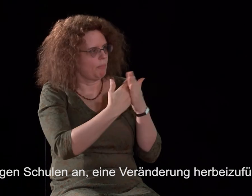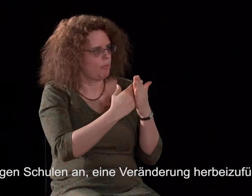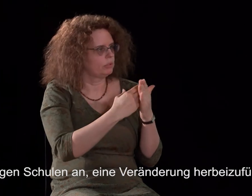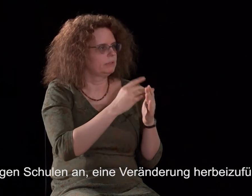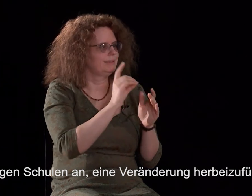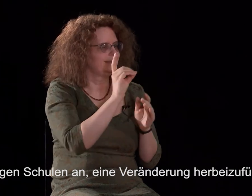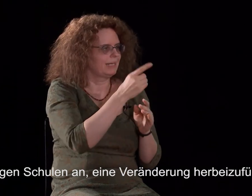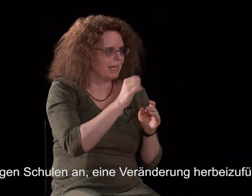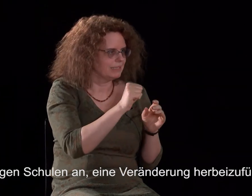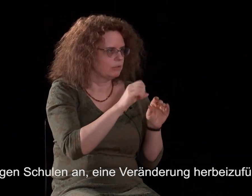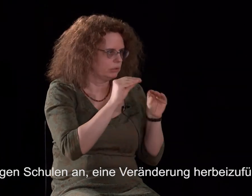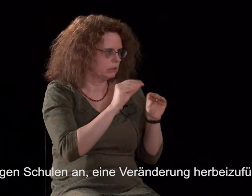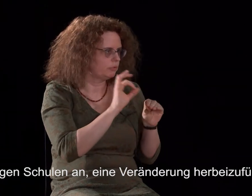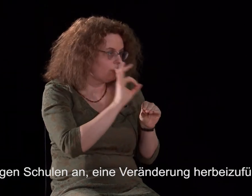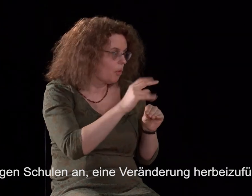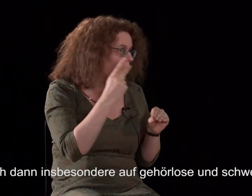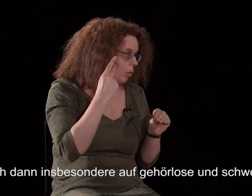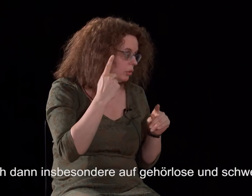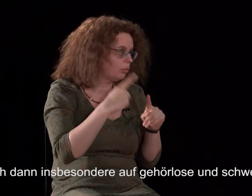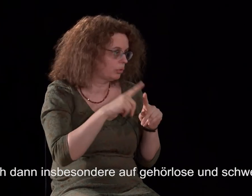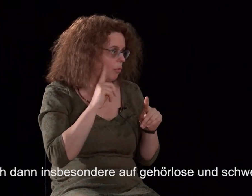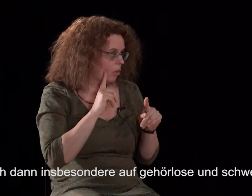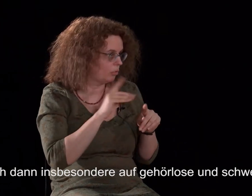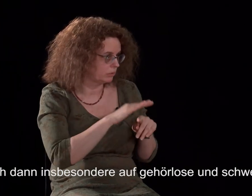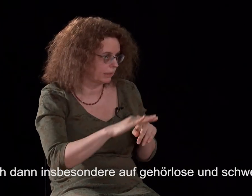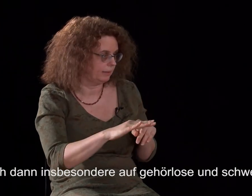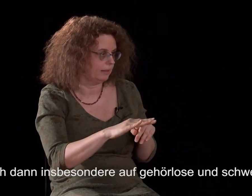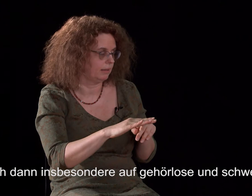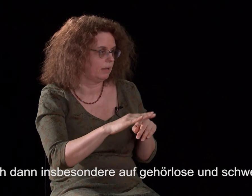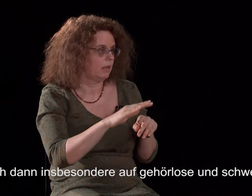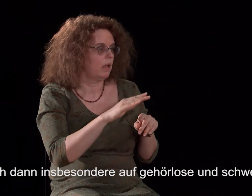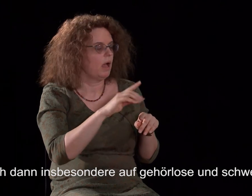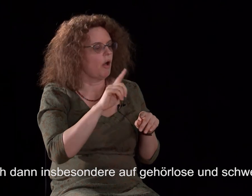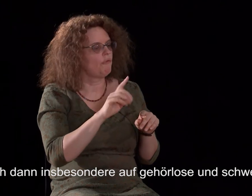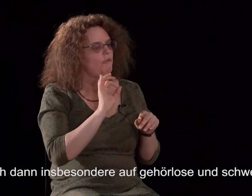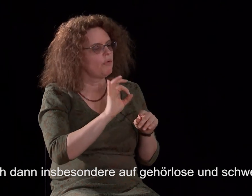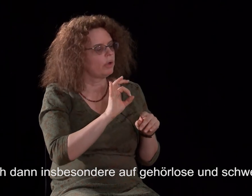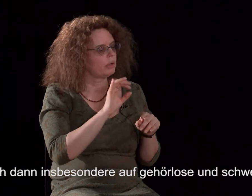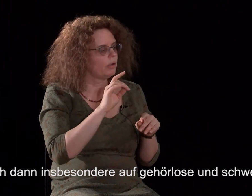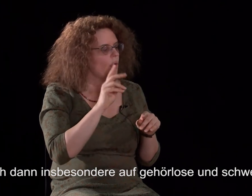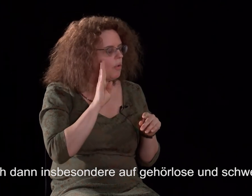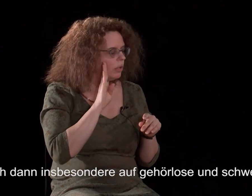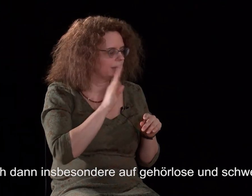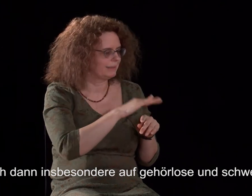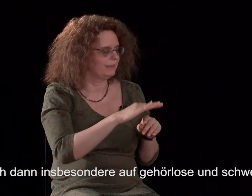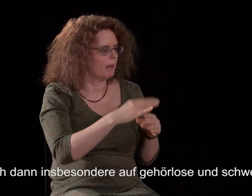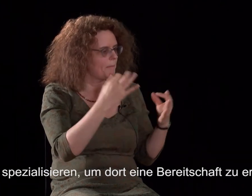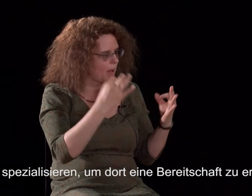herbeizuführen. Insbesondere, die sich dann auf gehörlose und schwerhörige Kinder